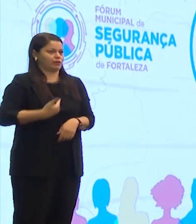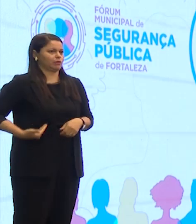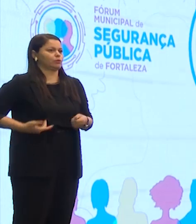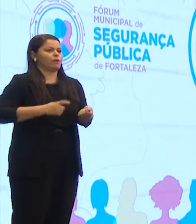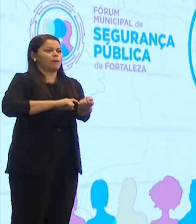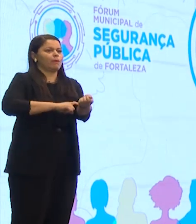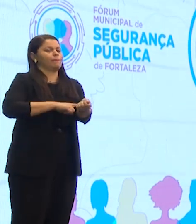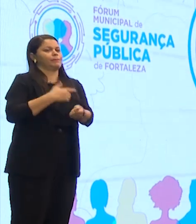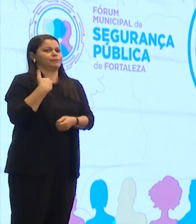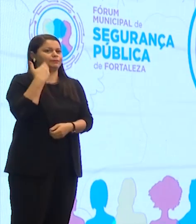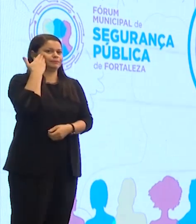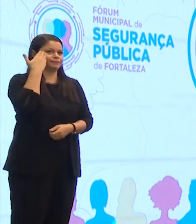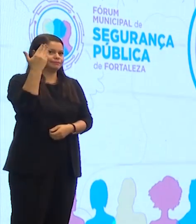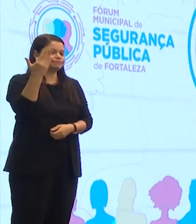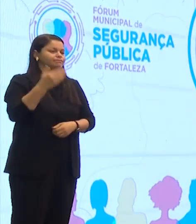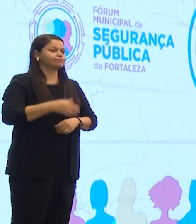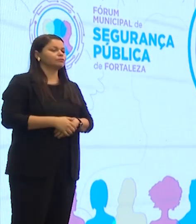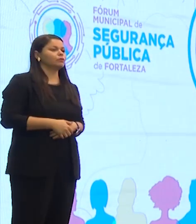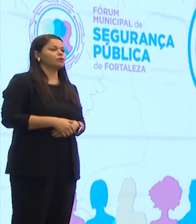acentuo,